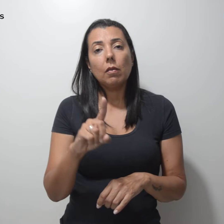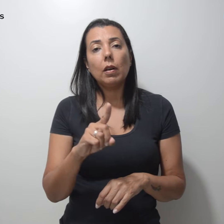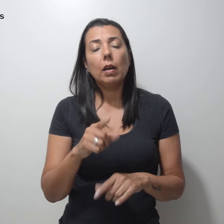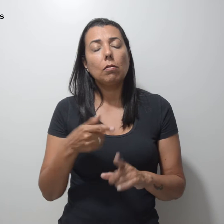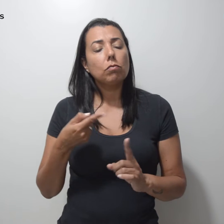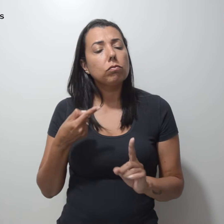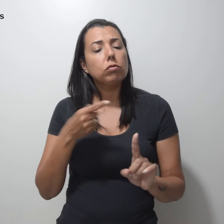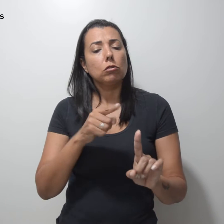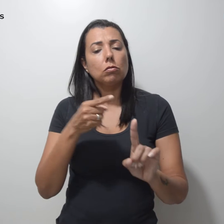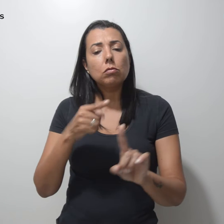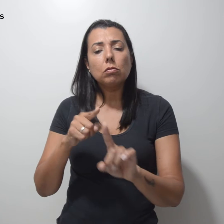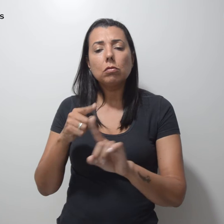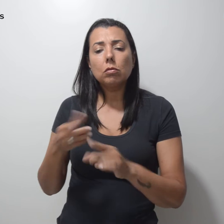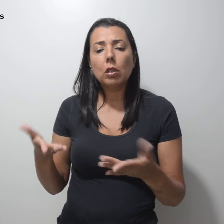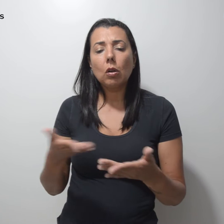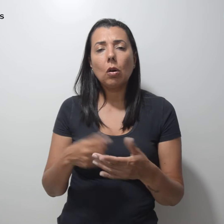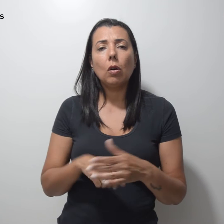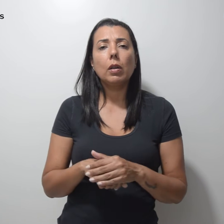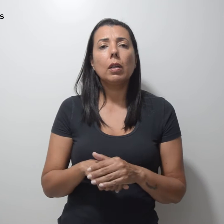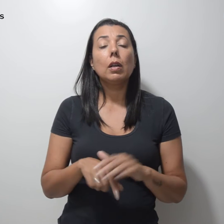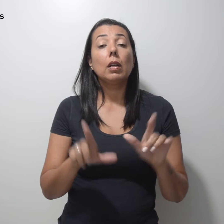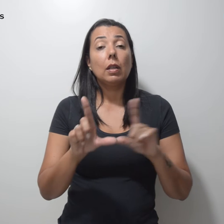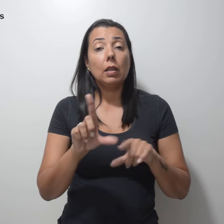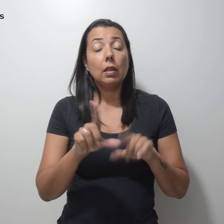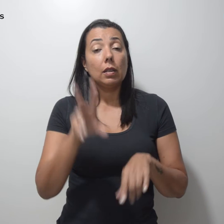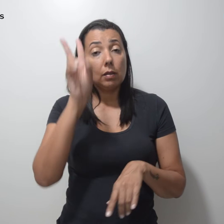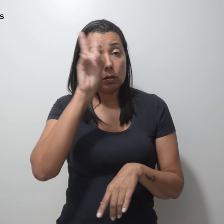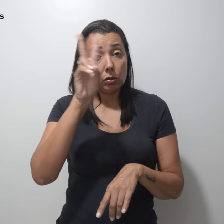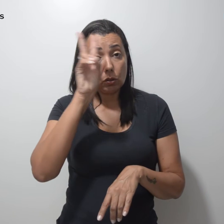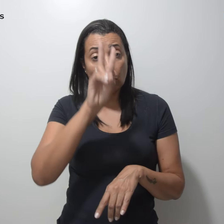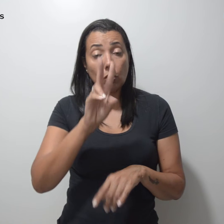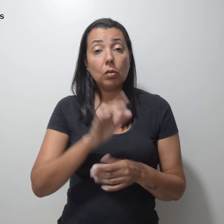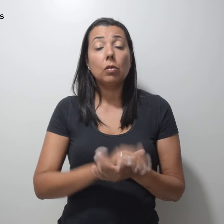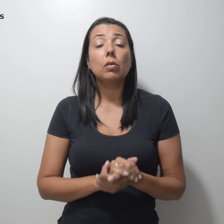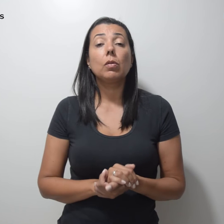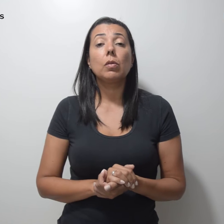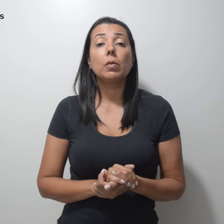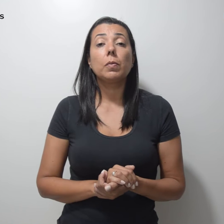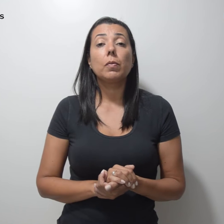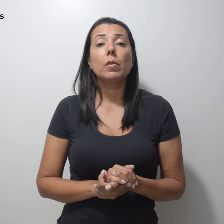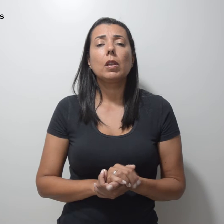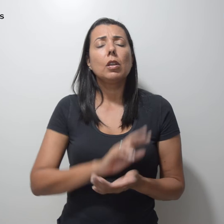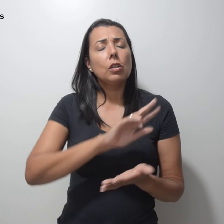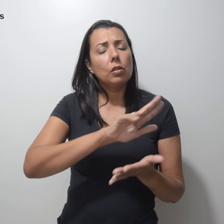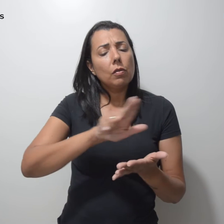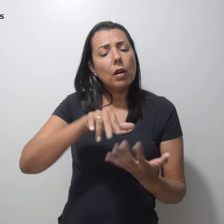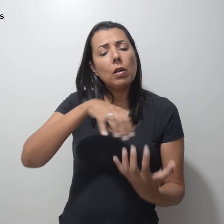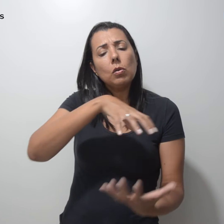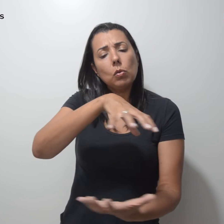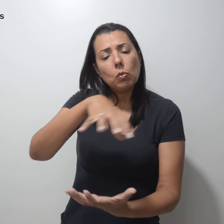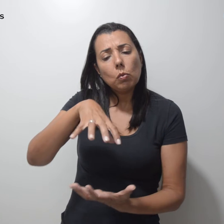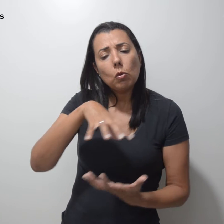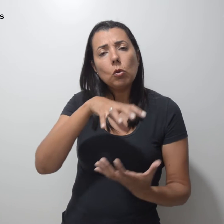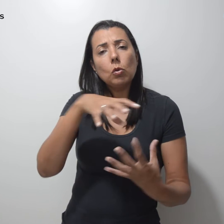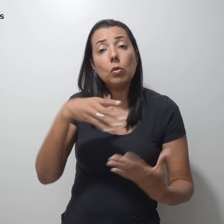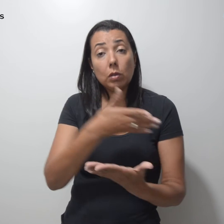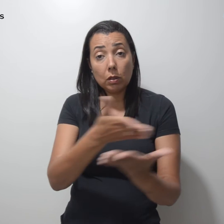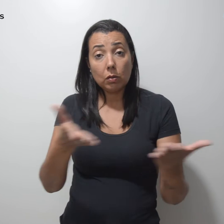confrontando esse letramento histórico, esse letramento de mundo em que todos aqueles sujeitos que